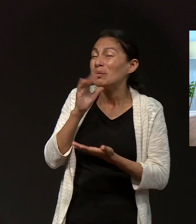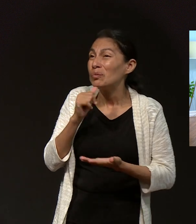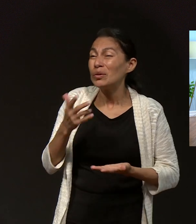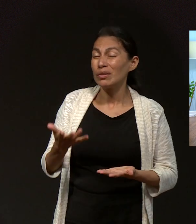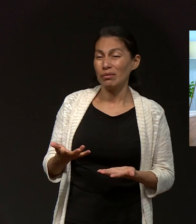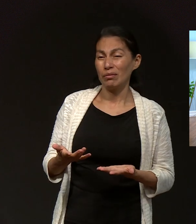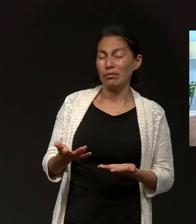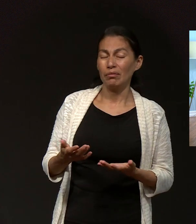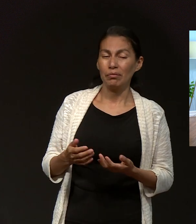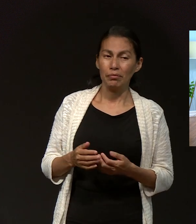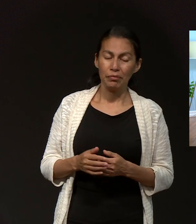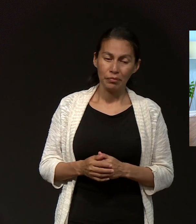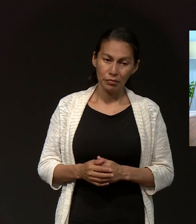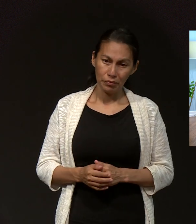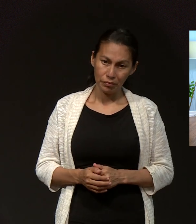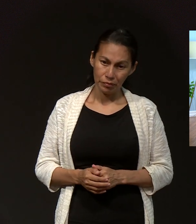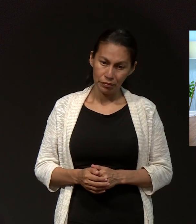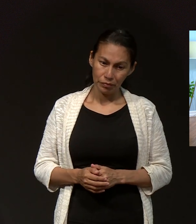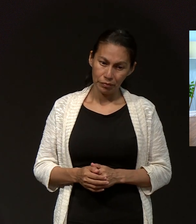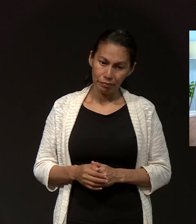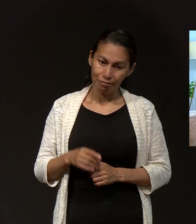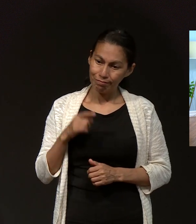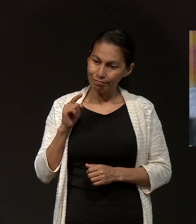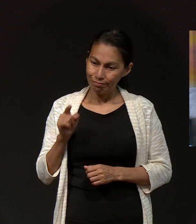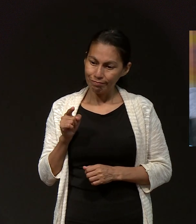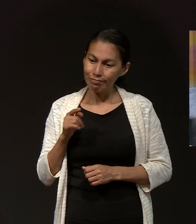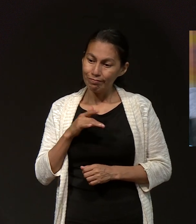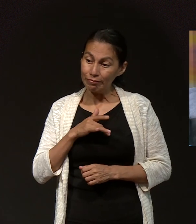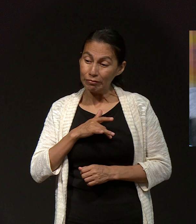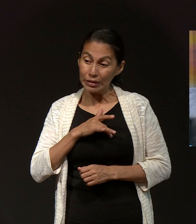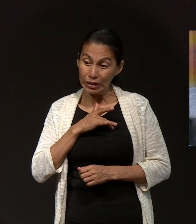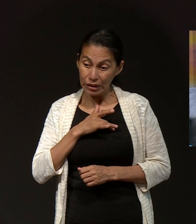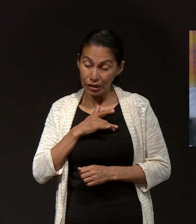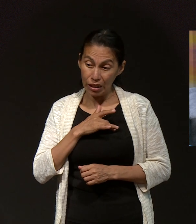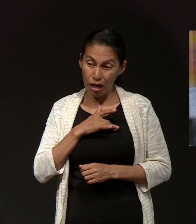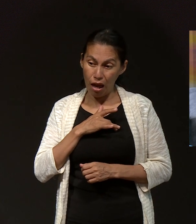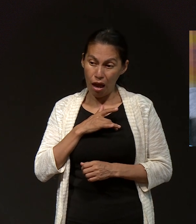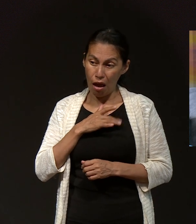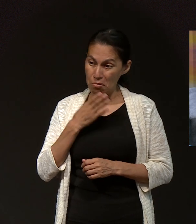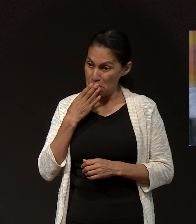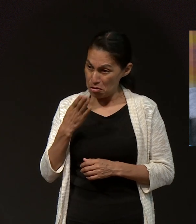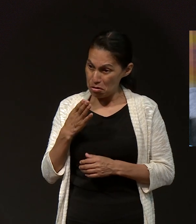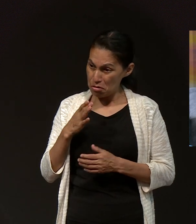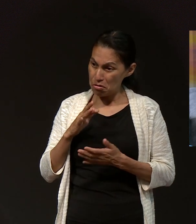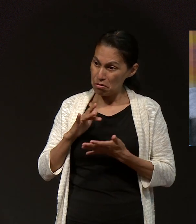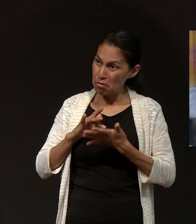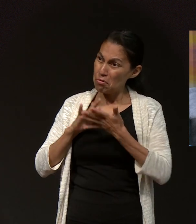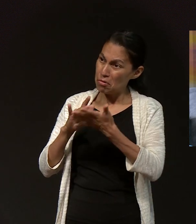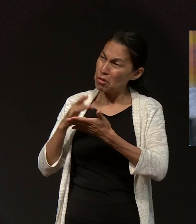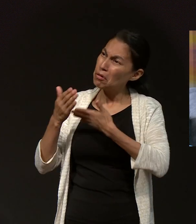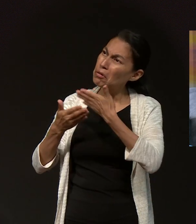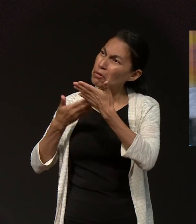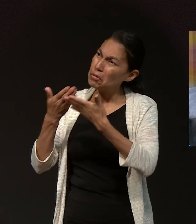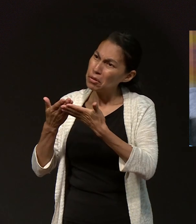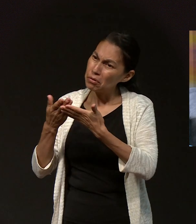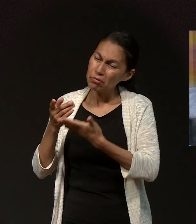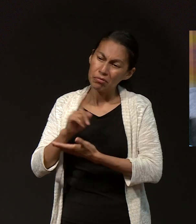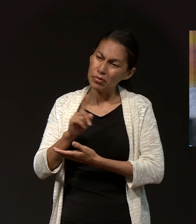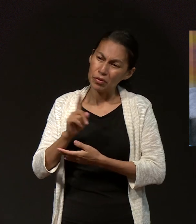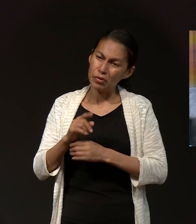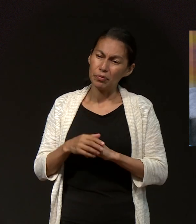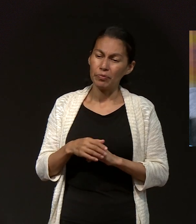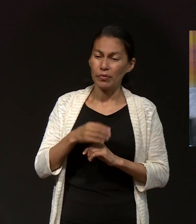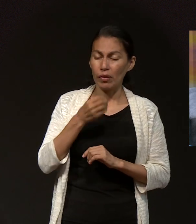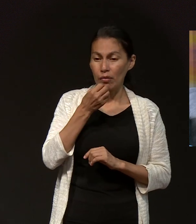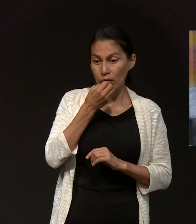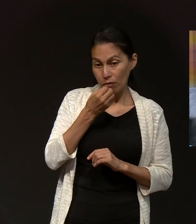dar para el servicio de Dios. Él no sentía estar lleno de eso, a pesar de